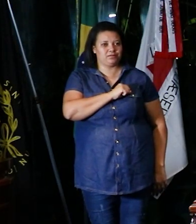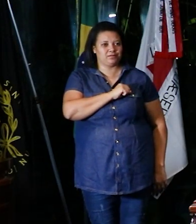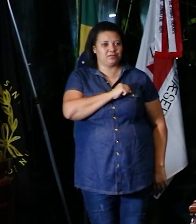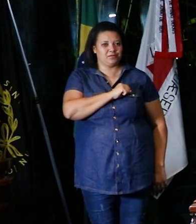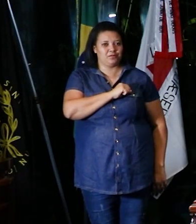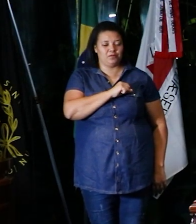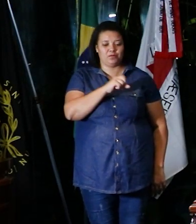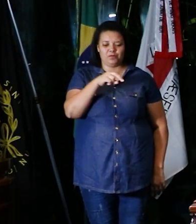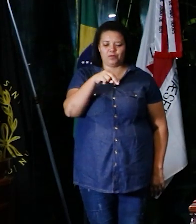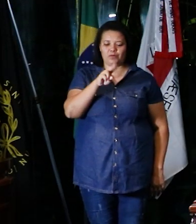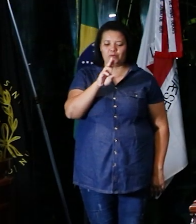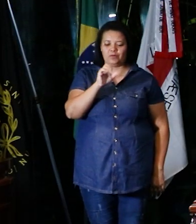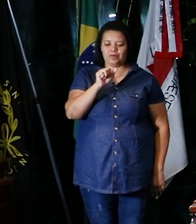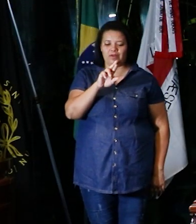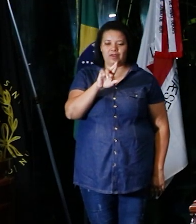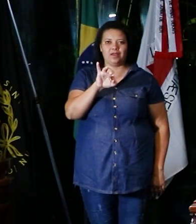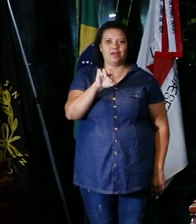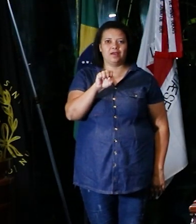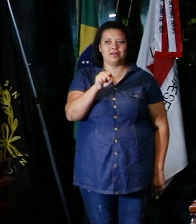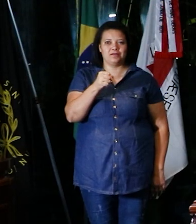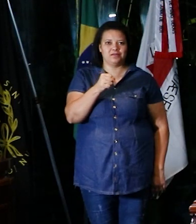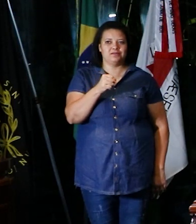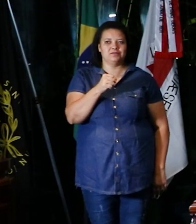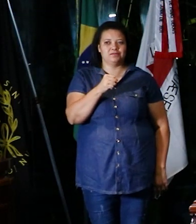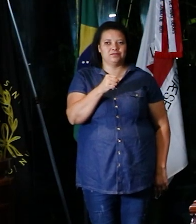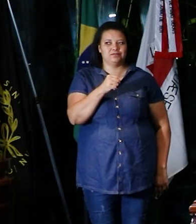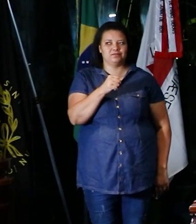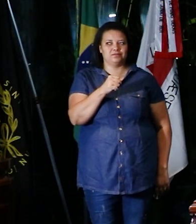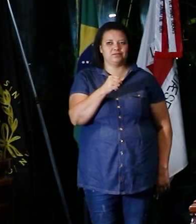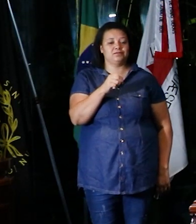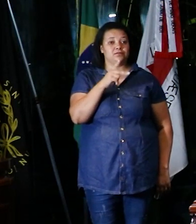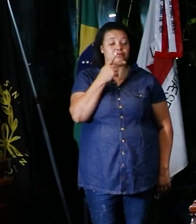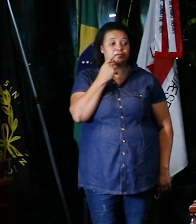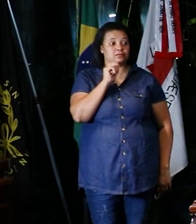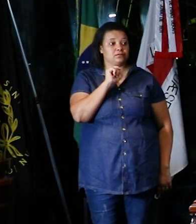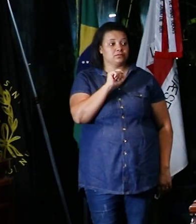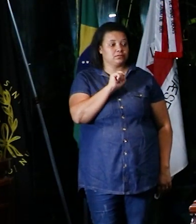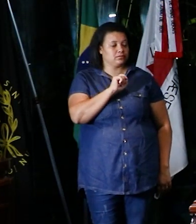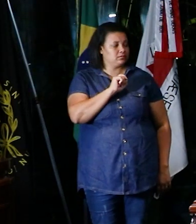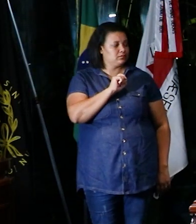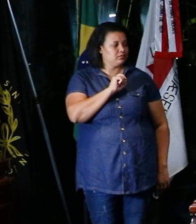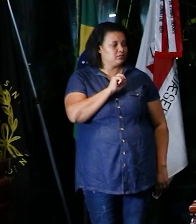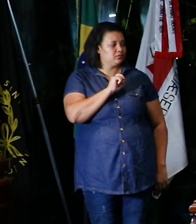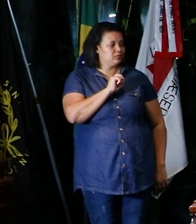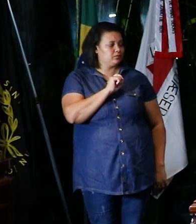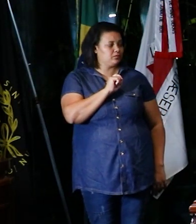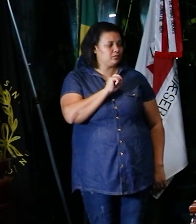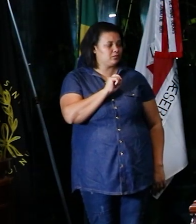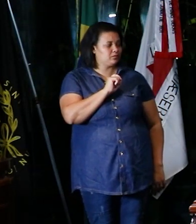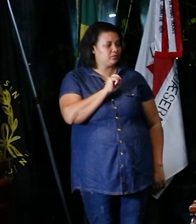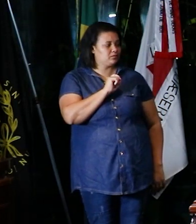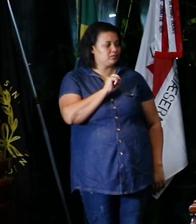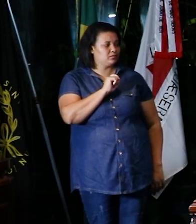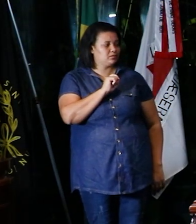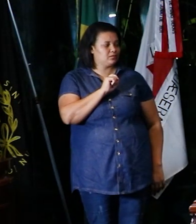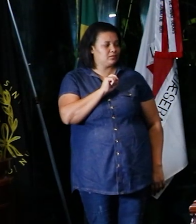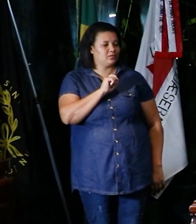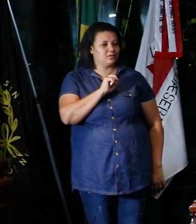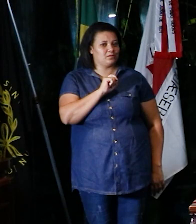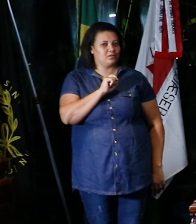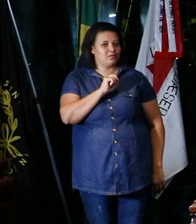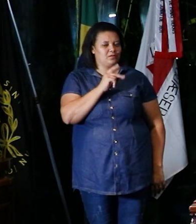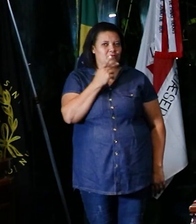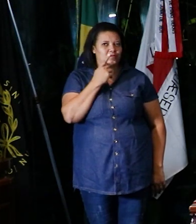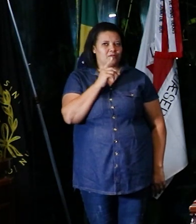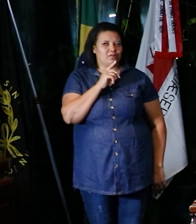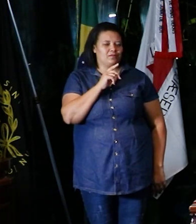Núncaras, né? Ele teve de falar. E aí eu quero dizer para você o seguinte, não vou falar que é com dor